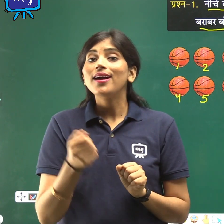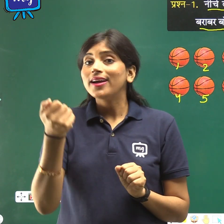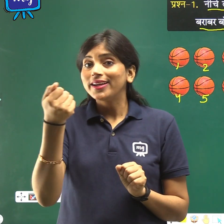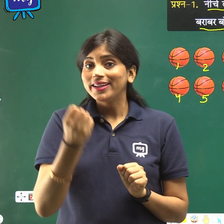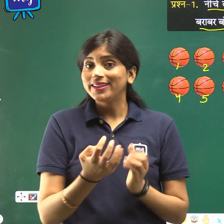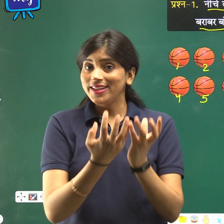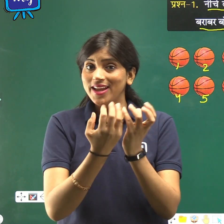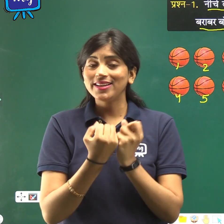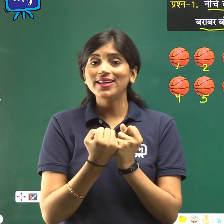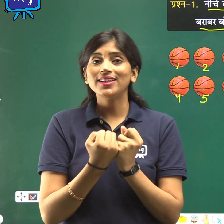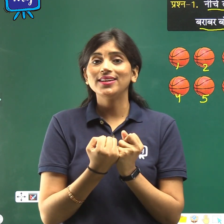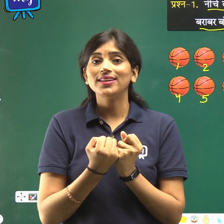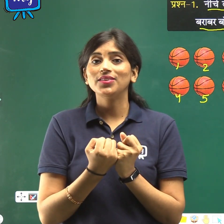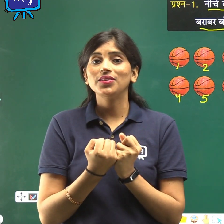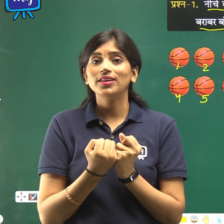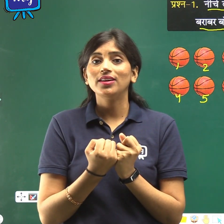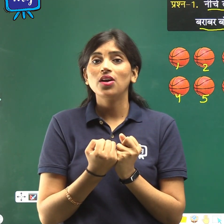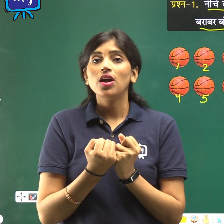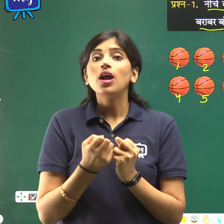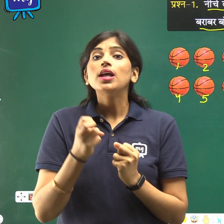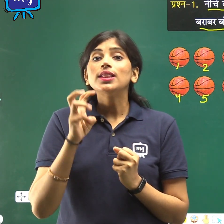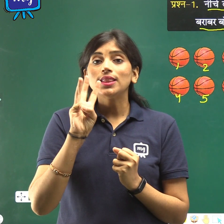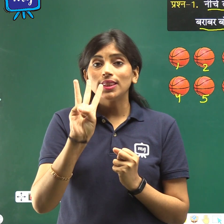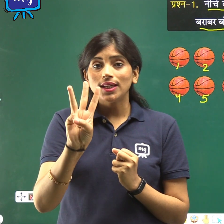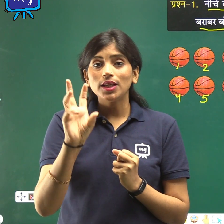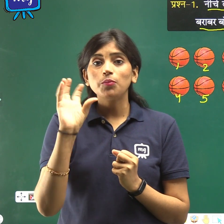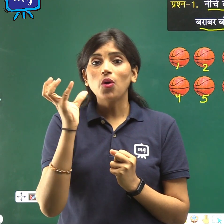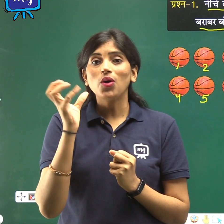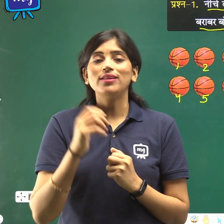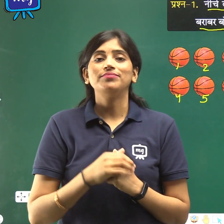कितनी आएगी? 3 बॉल।